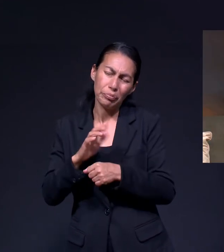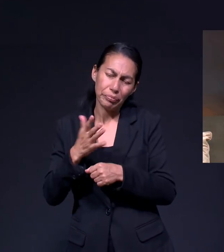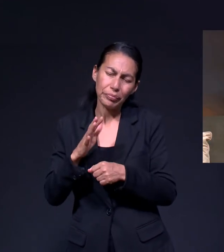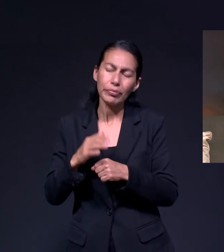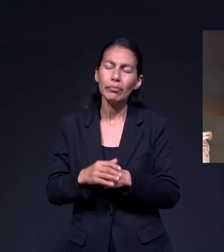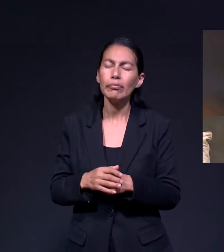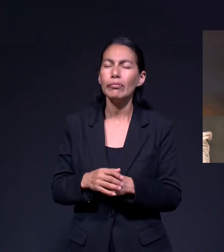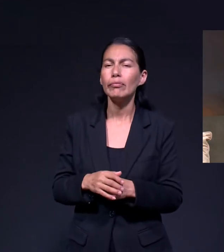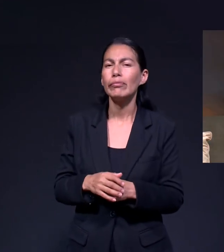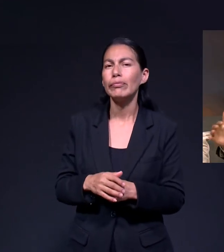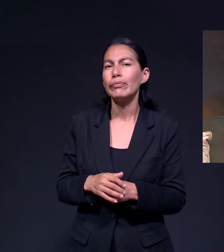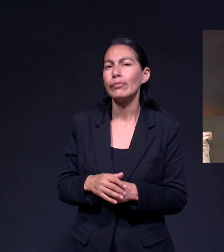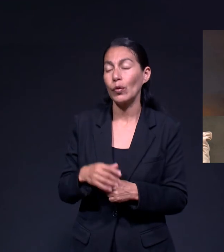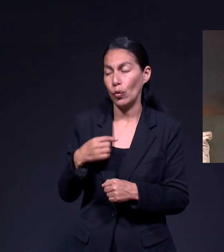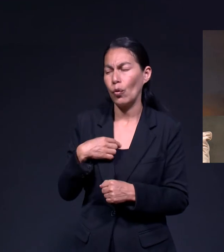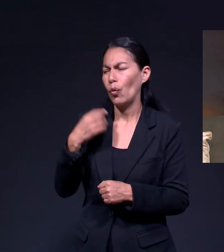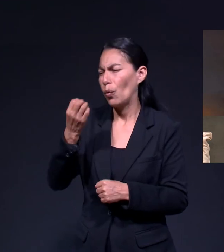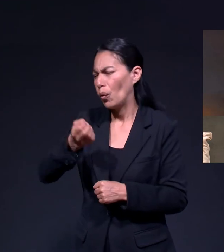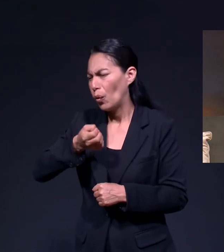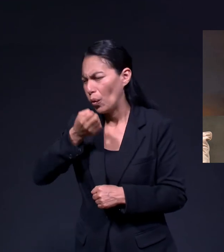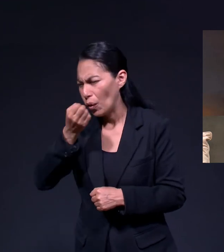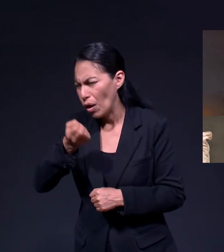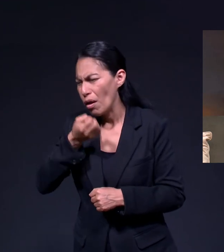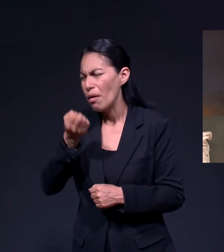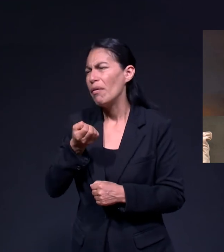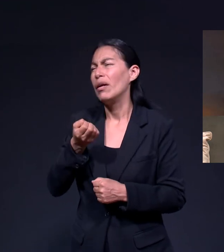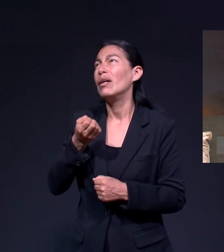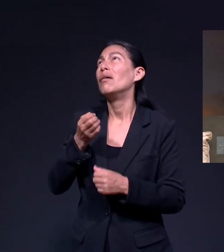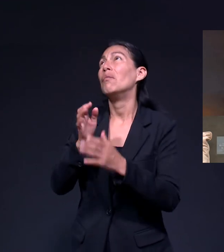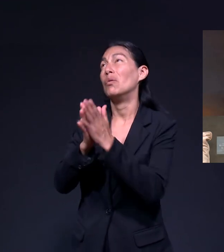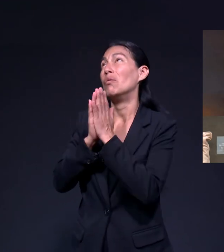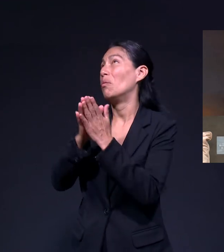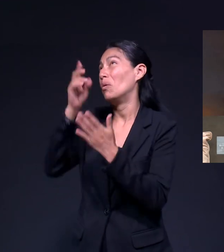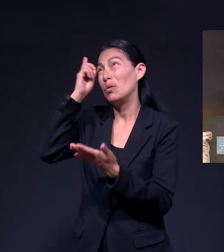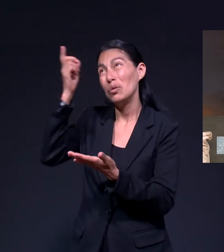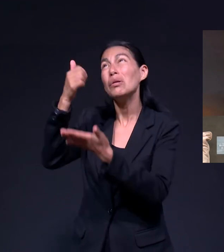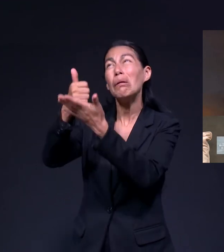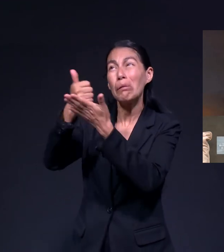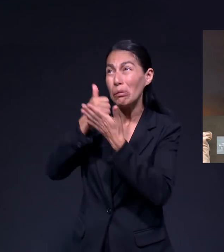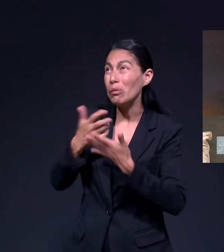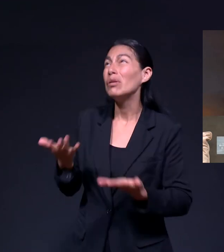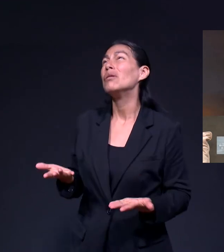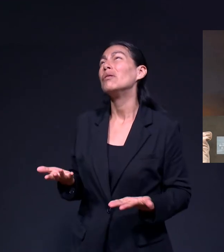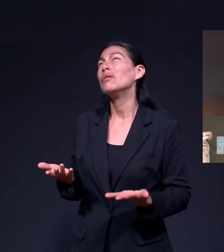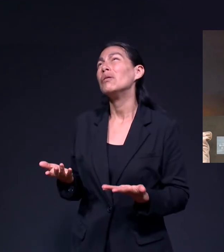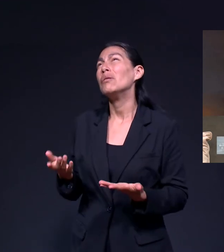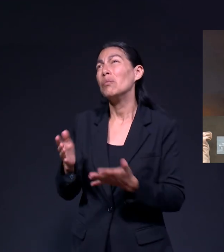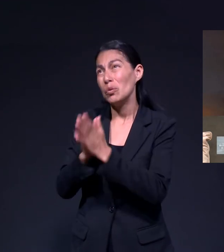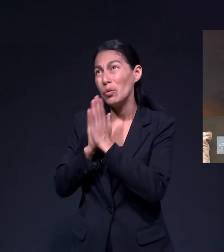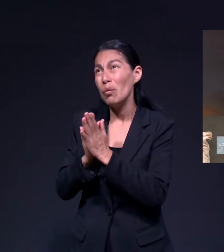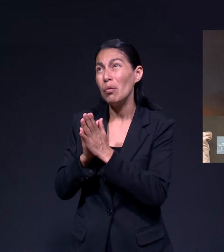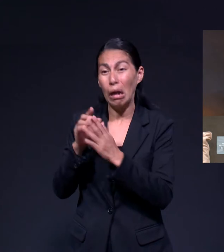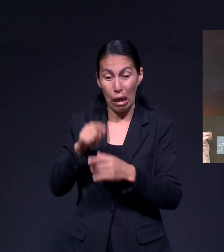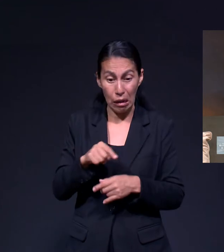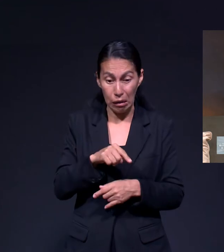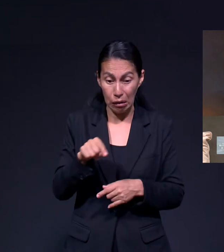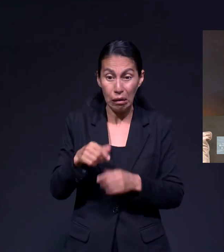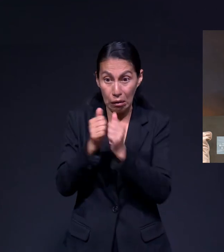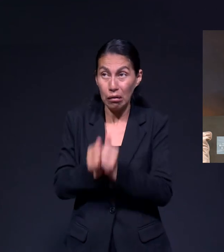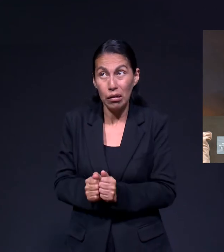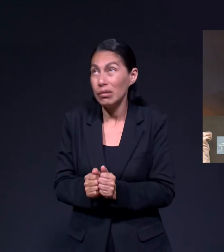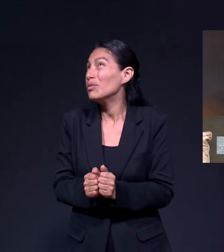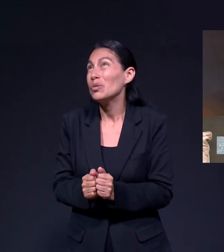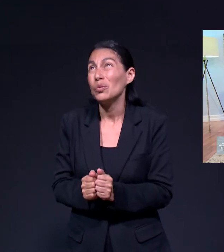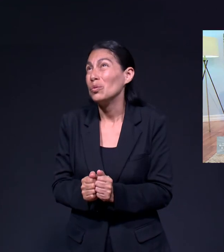años más o menos seis a siete años y yo pues ahora yo decía no nos tiene que ayudar tiene